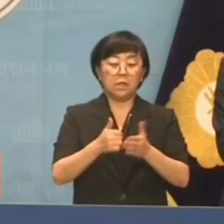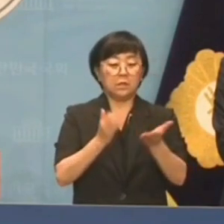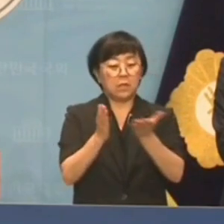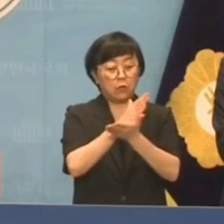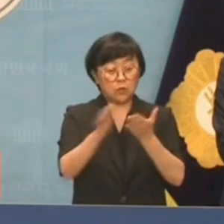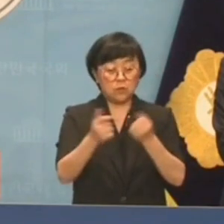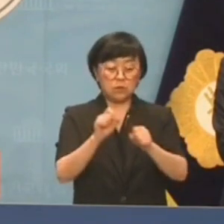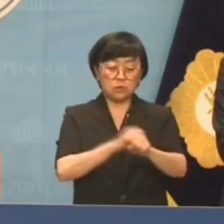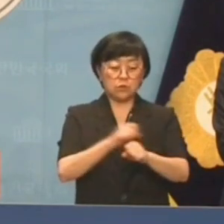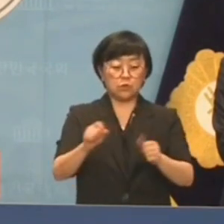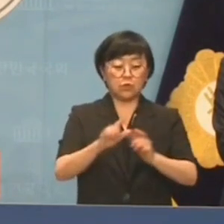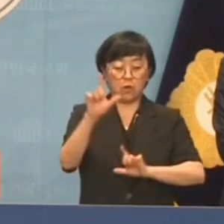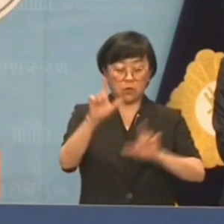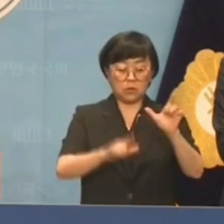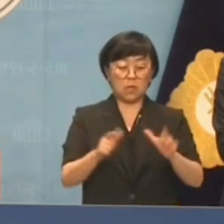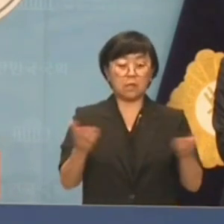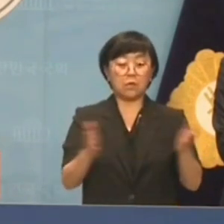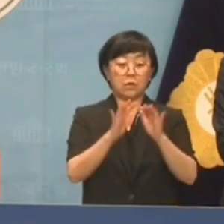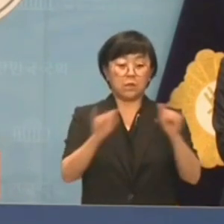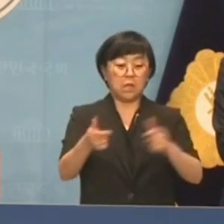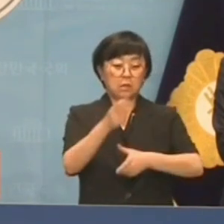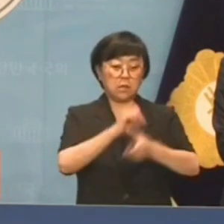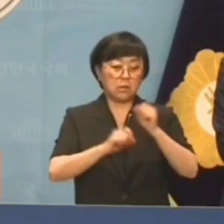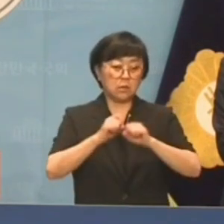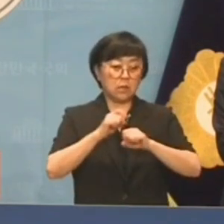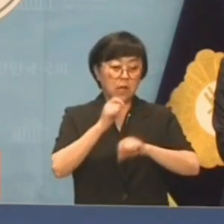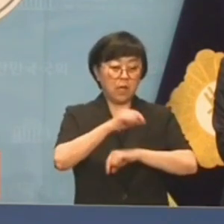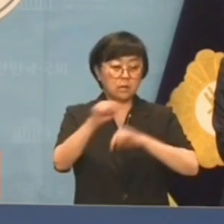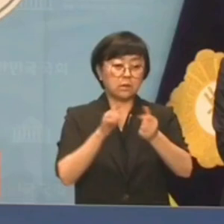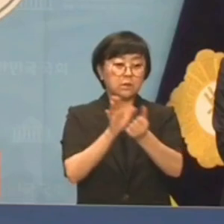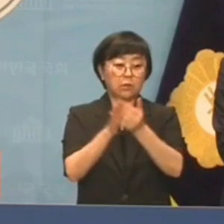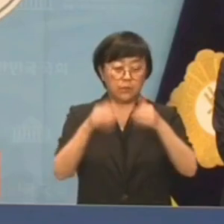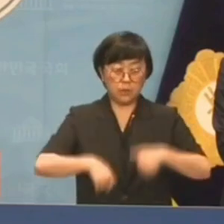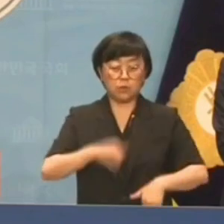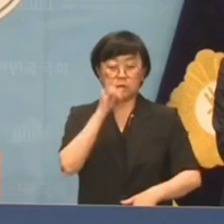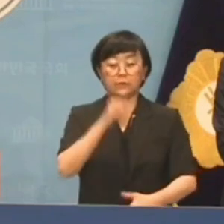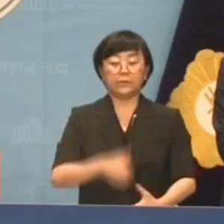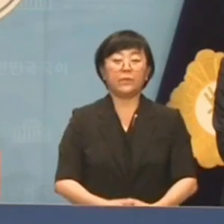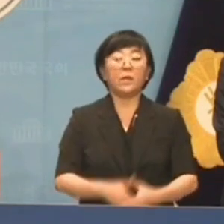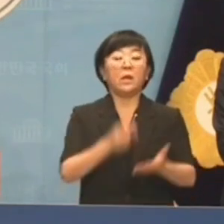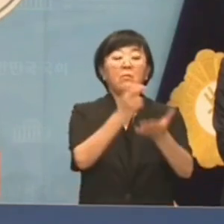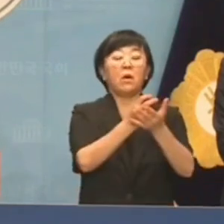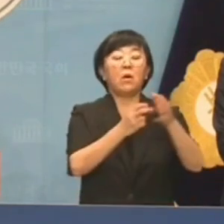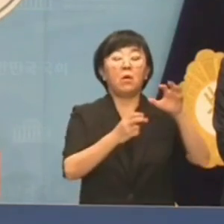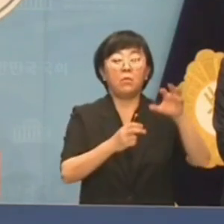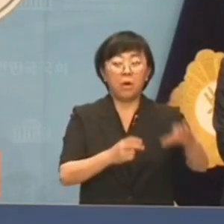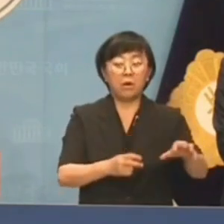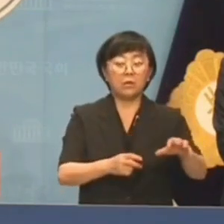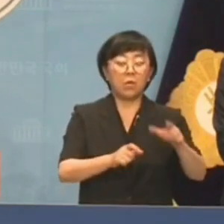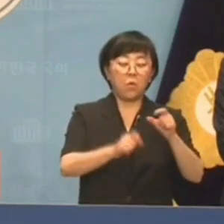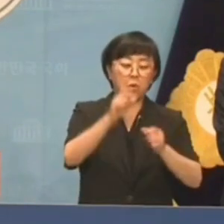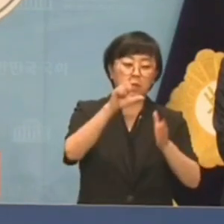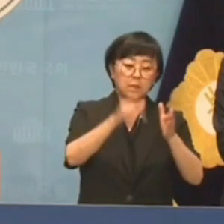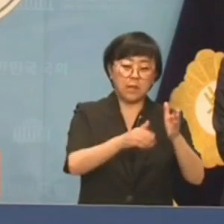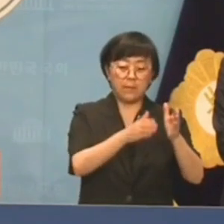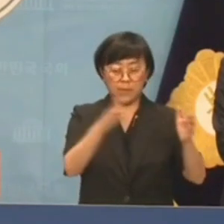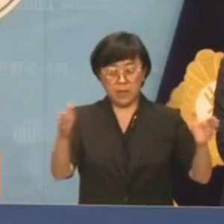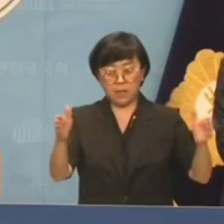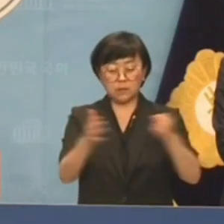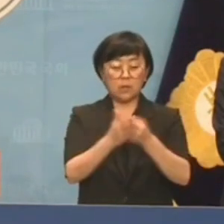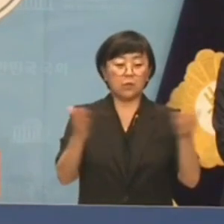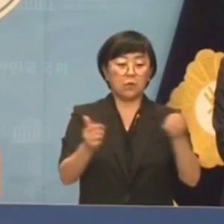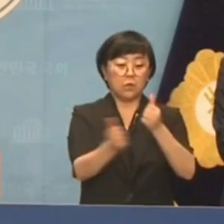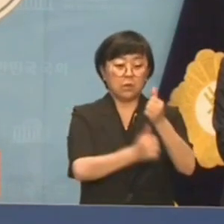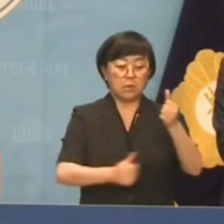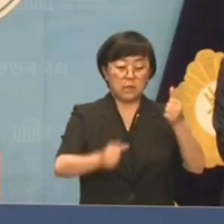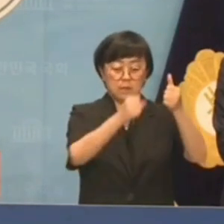있는 특수형태 근로자에 대해서는 적극 행정을 해야 한다. 법원은 기간이 많이 걸리고 비용도 많이 들므로